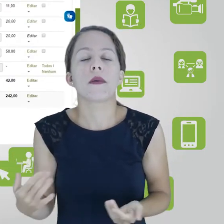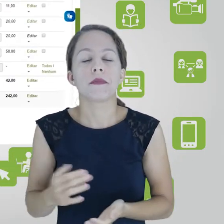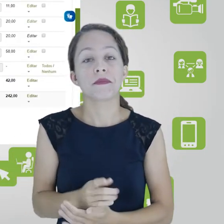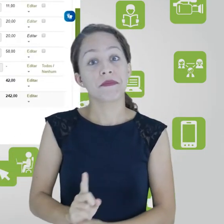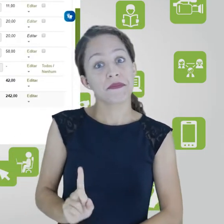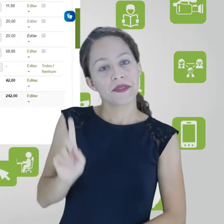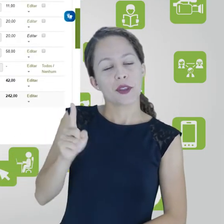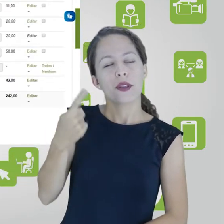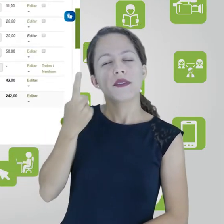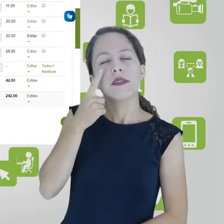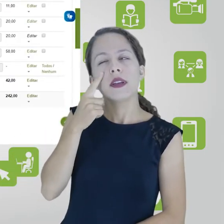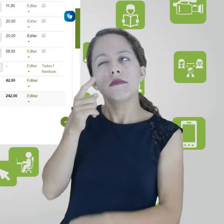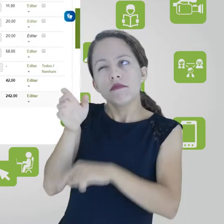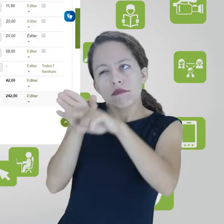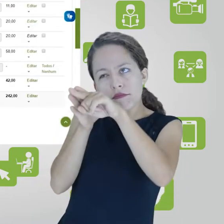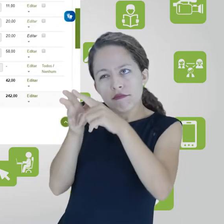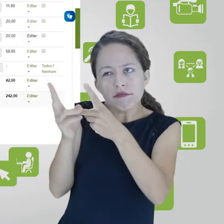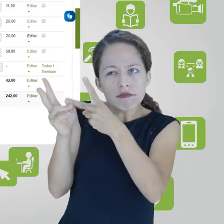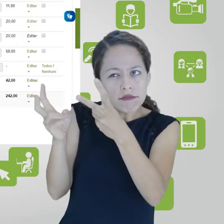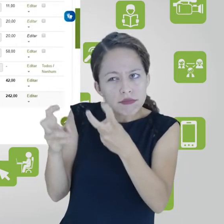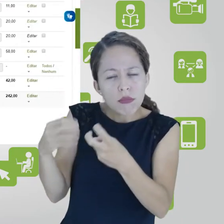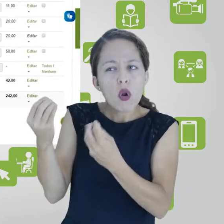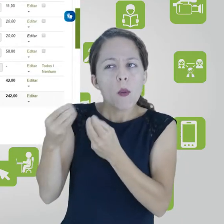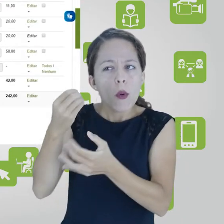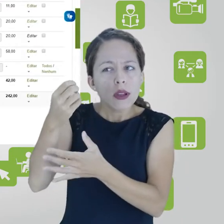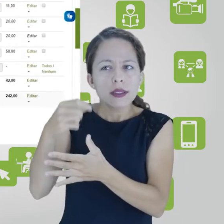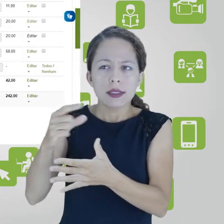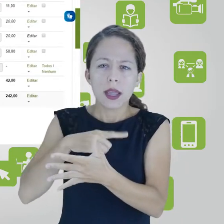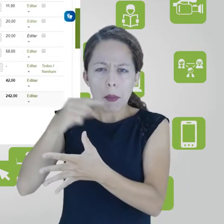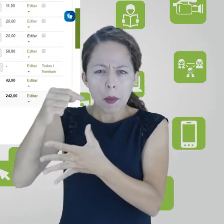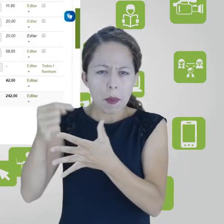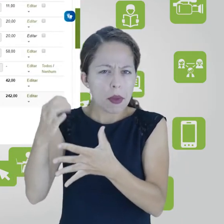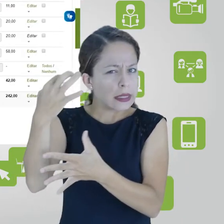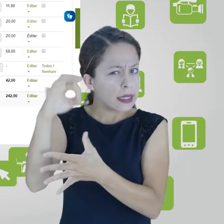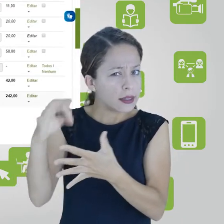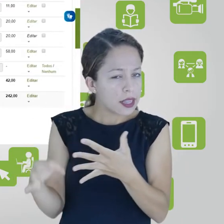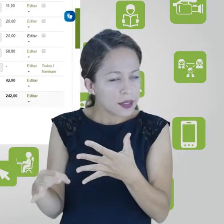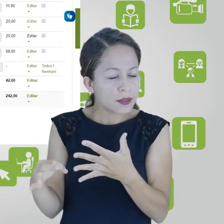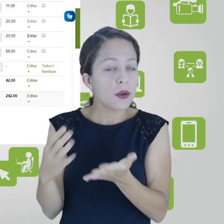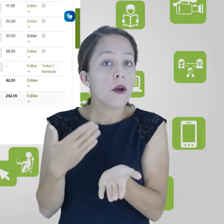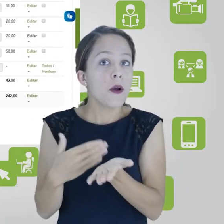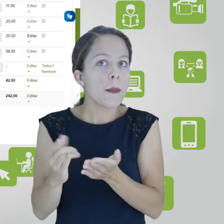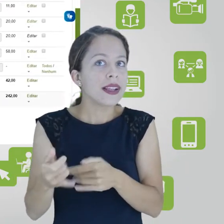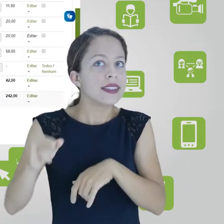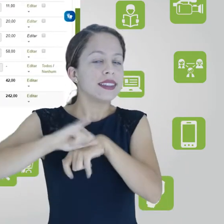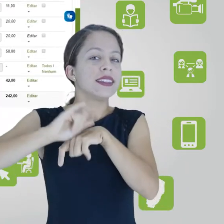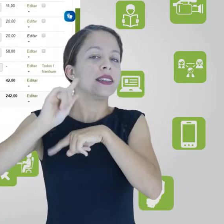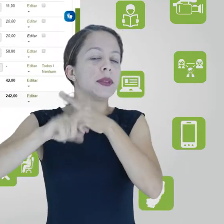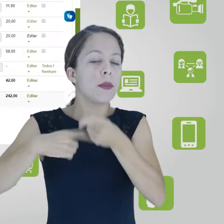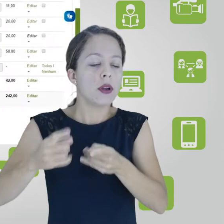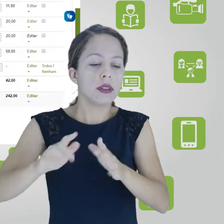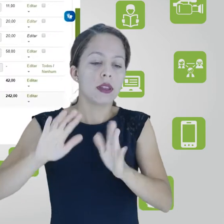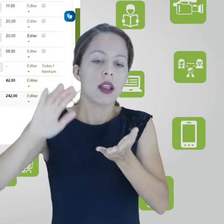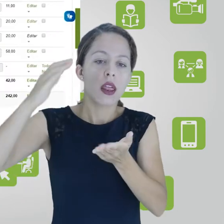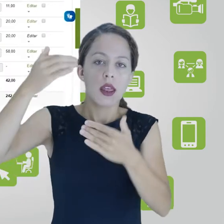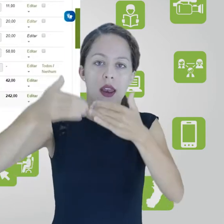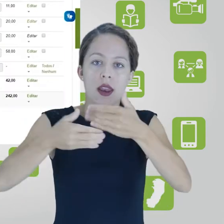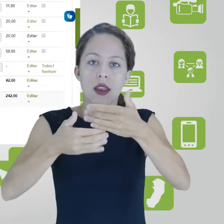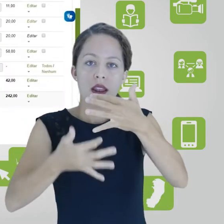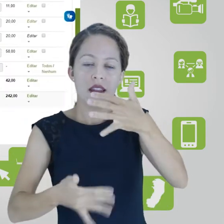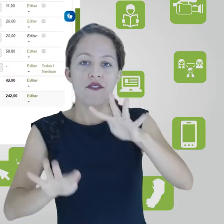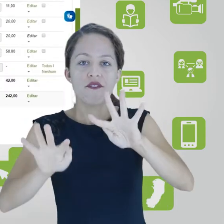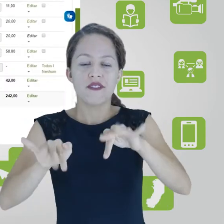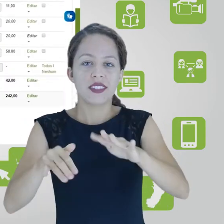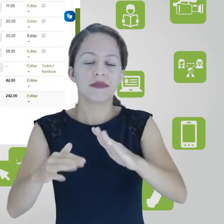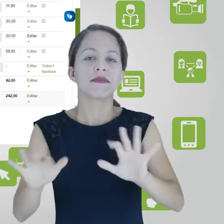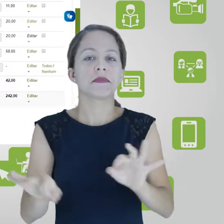verifica se está tudo certo. Ela vai começar aqui em cima e terminar aqui embaixo, tá bom? Então